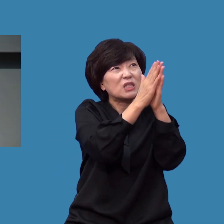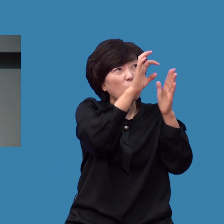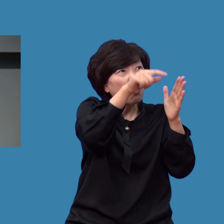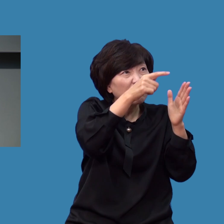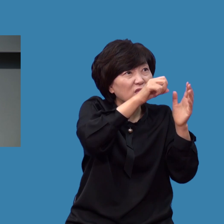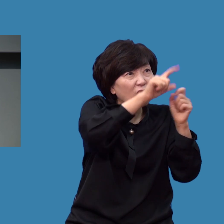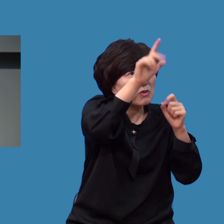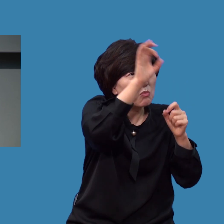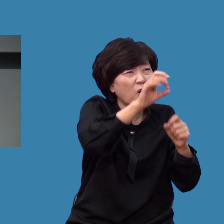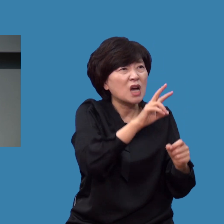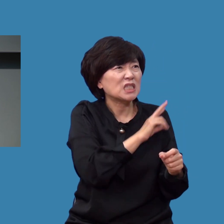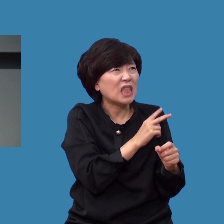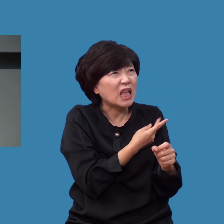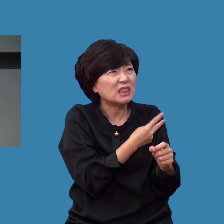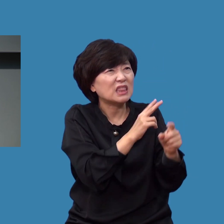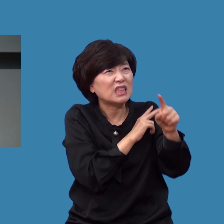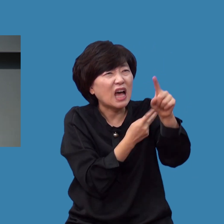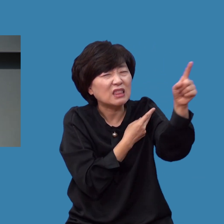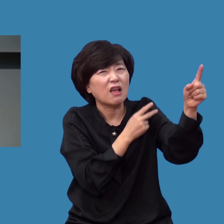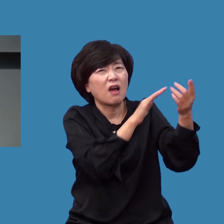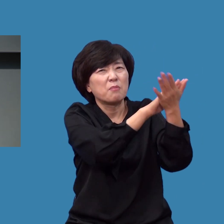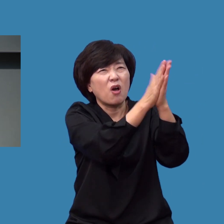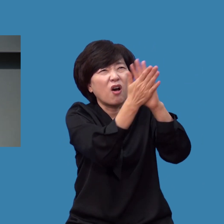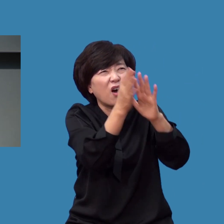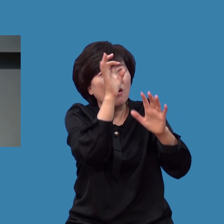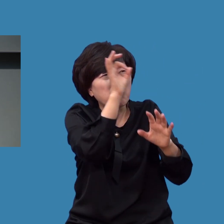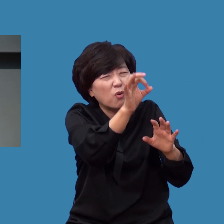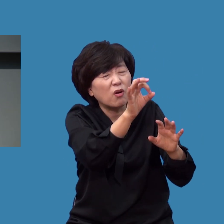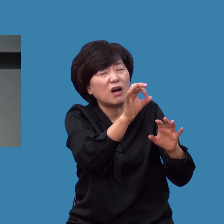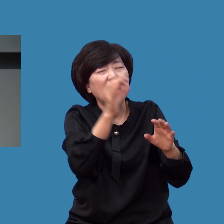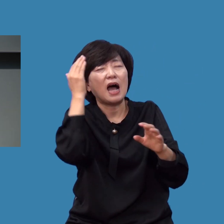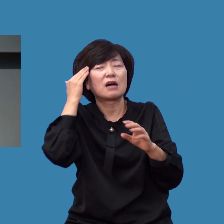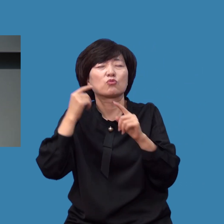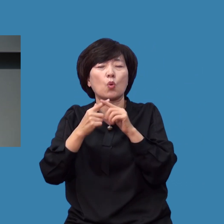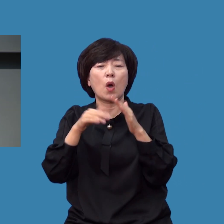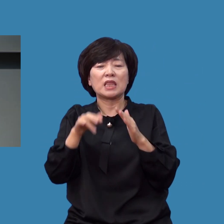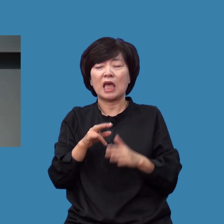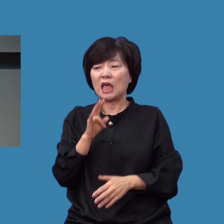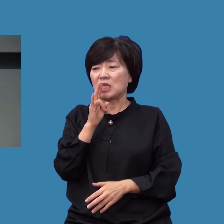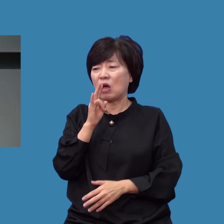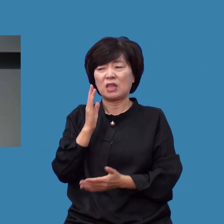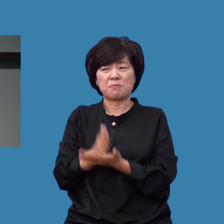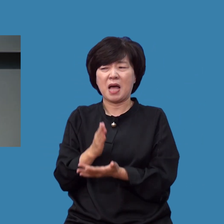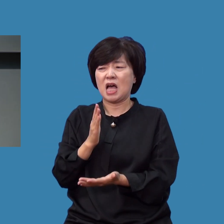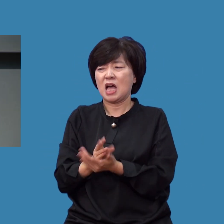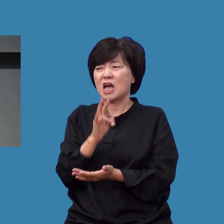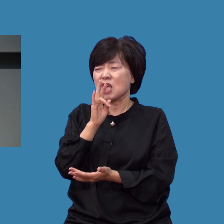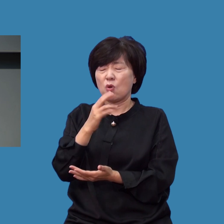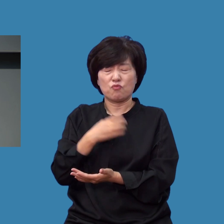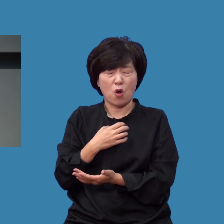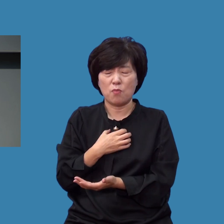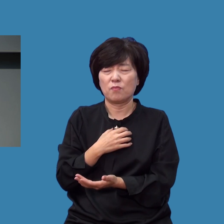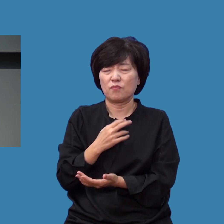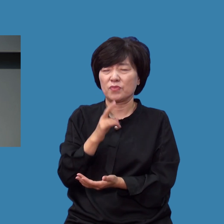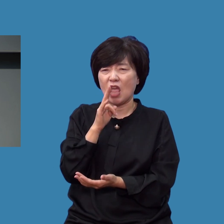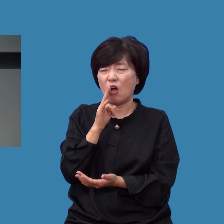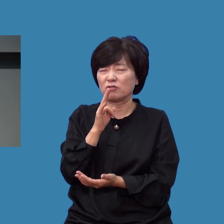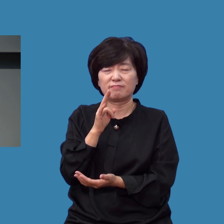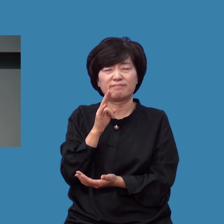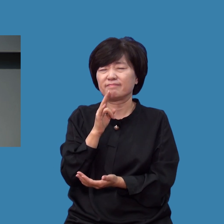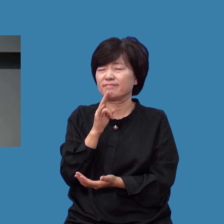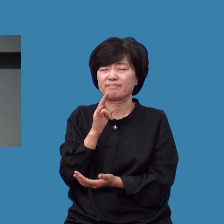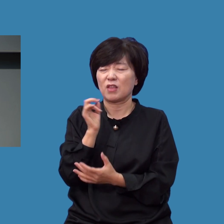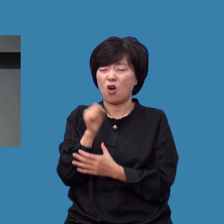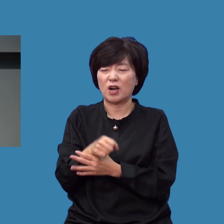하고 있고 뭐 이런 것들을 보면서 한국 교회 안에 예언이라고 하는 거는 이건 위험한 거구나, 예언이라고 하는 건 허락하면 안